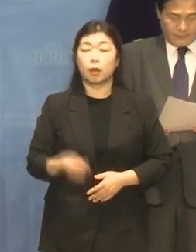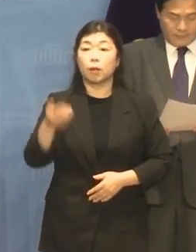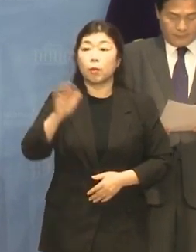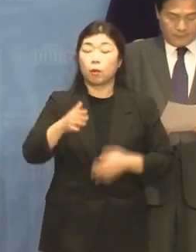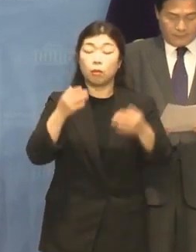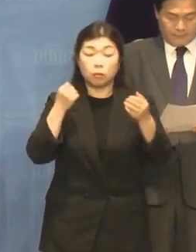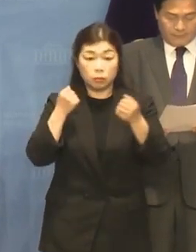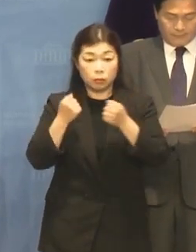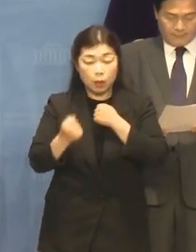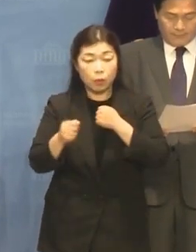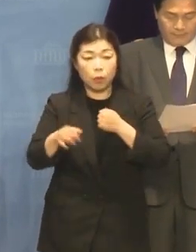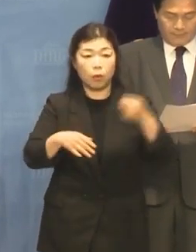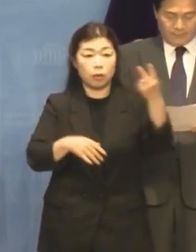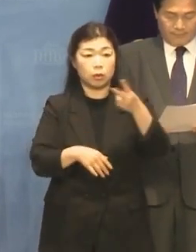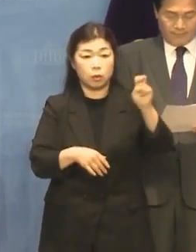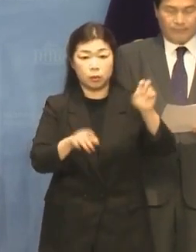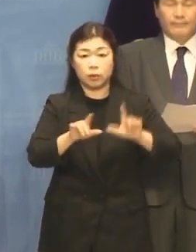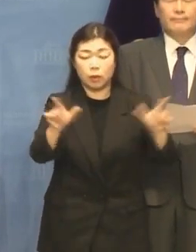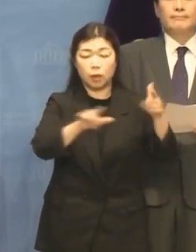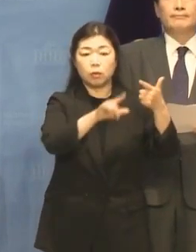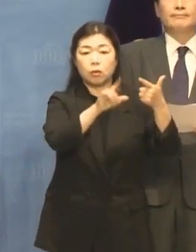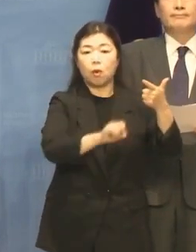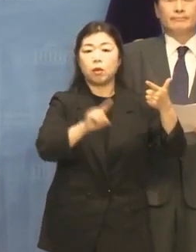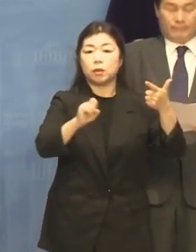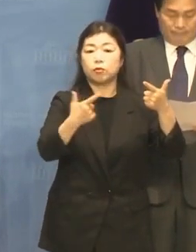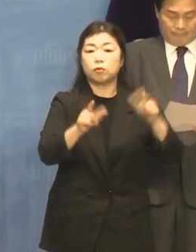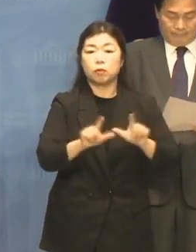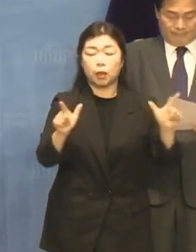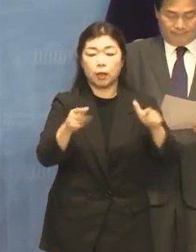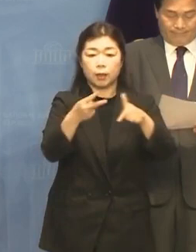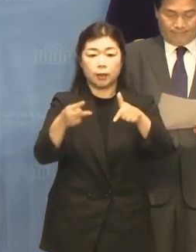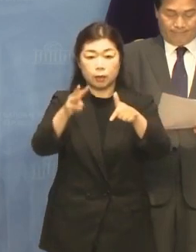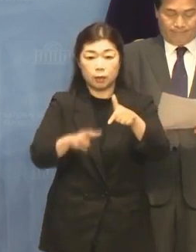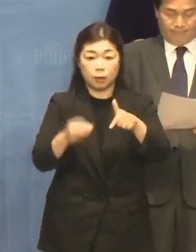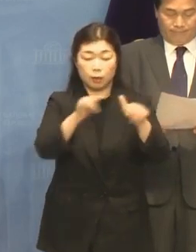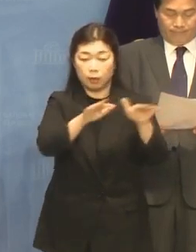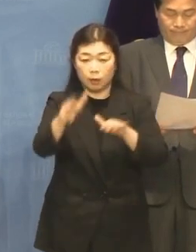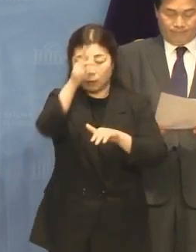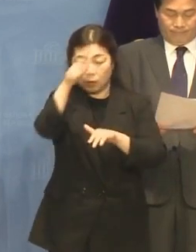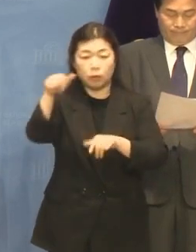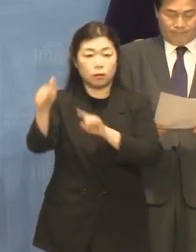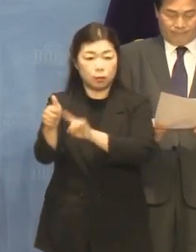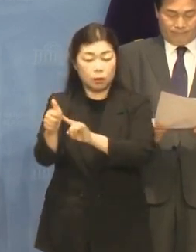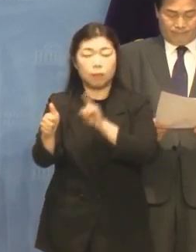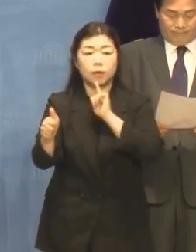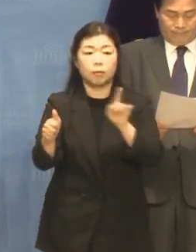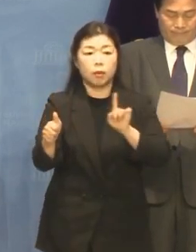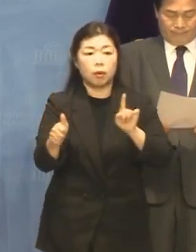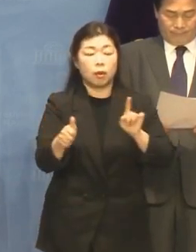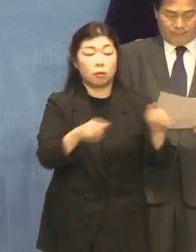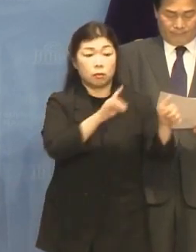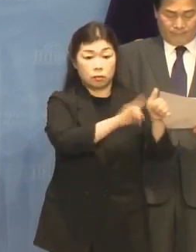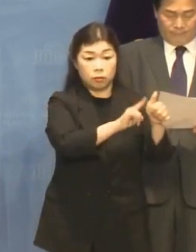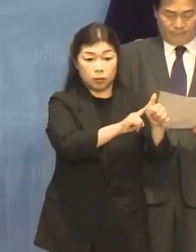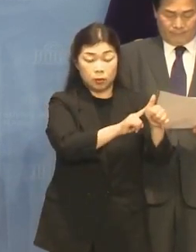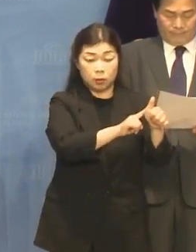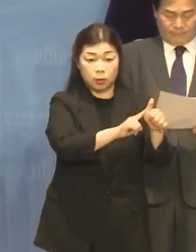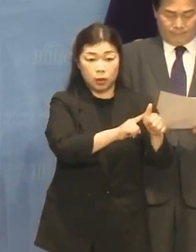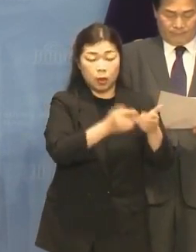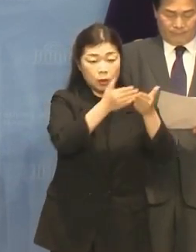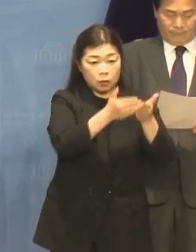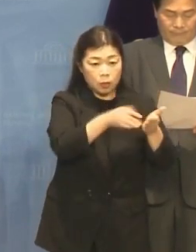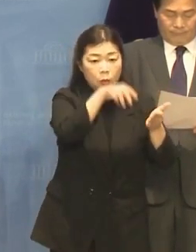그럼에도 불구하고 2020년 6월 16일 인천 해경은 해당 공무원이 근무지인 업